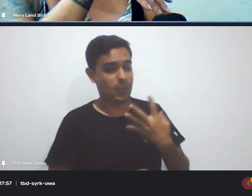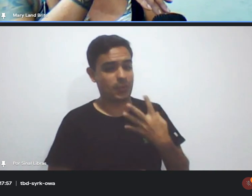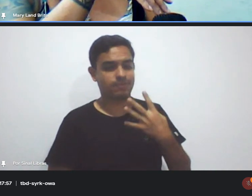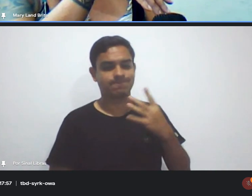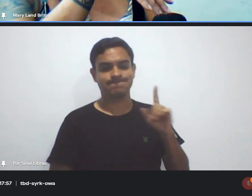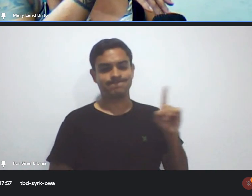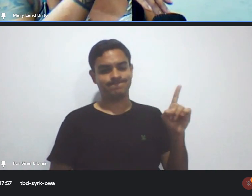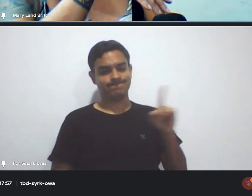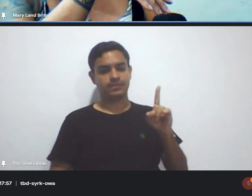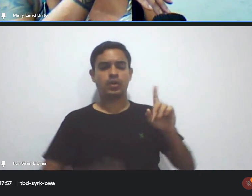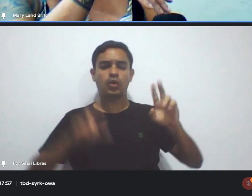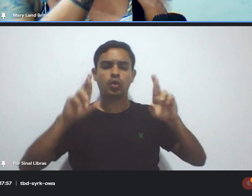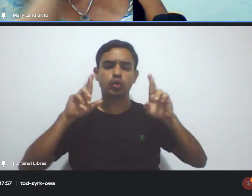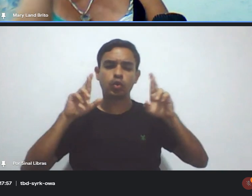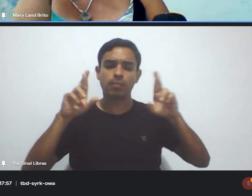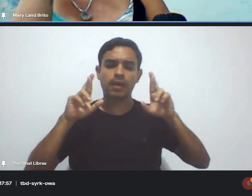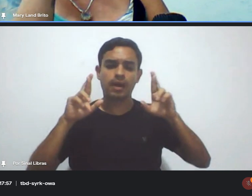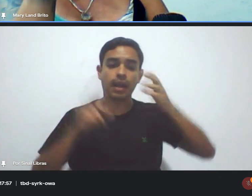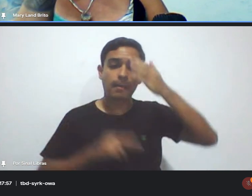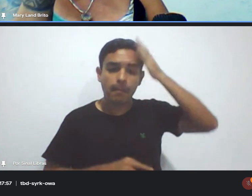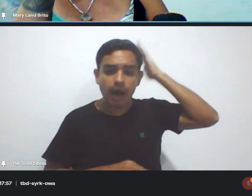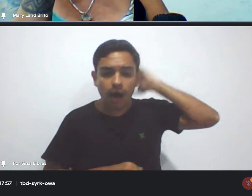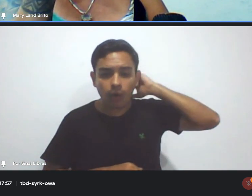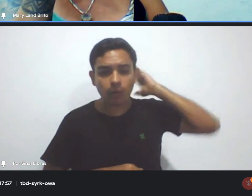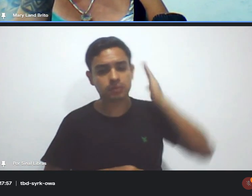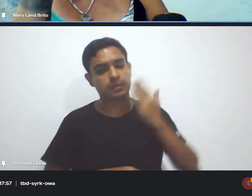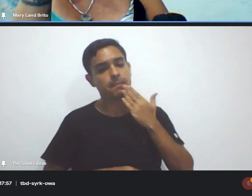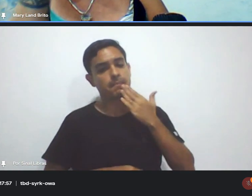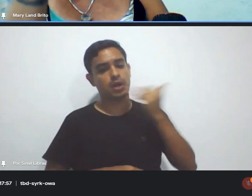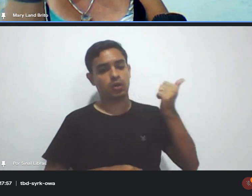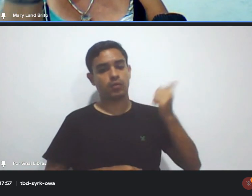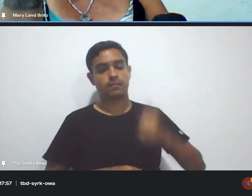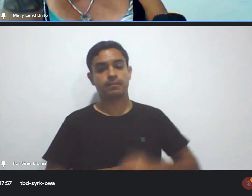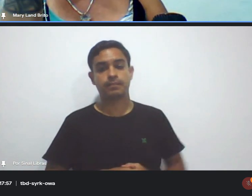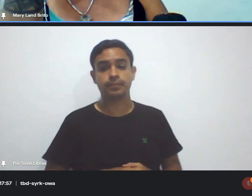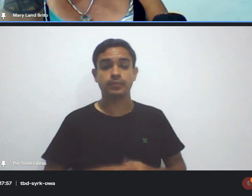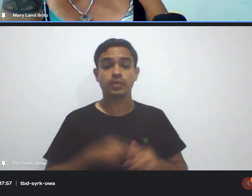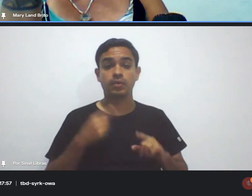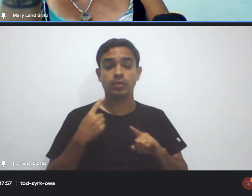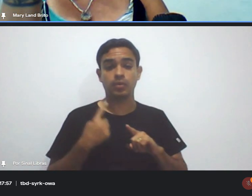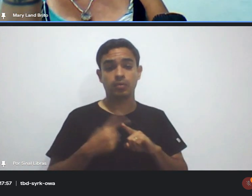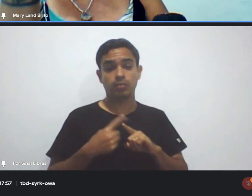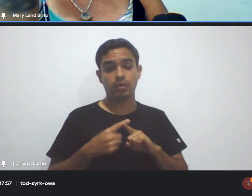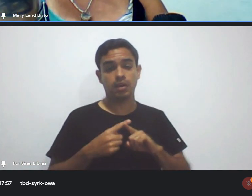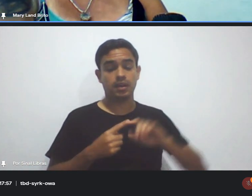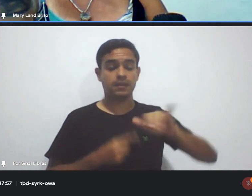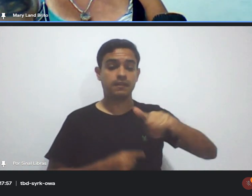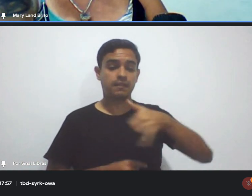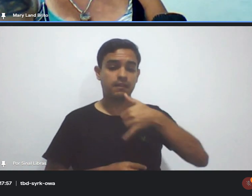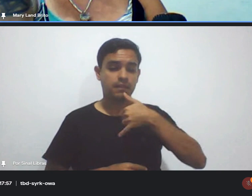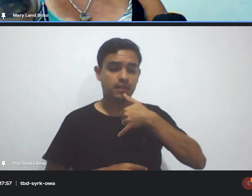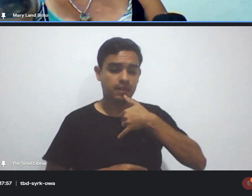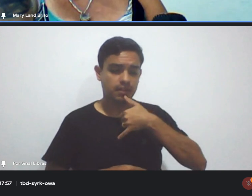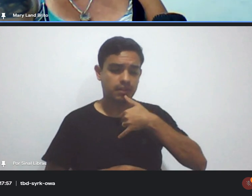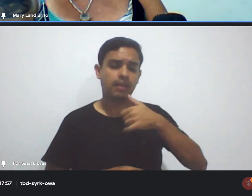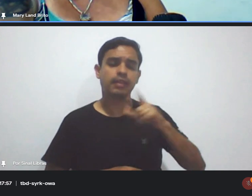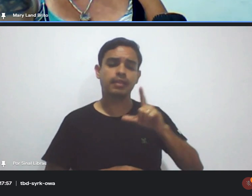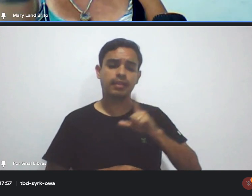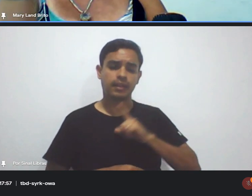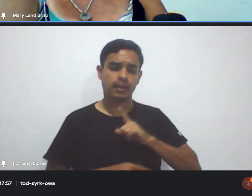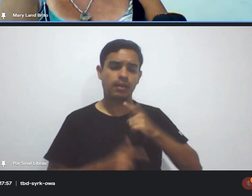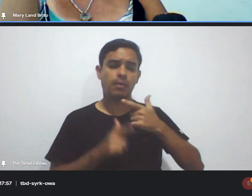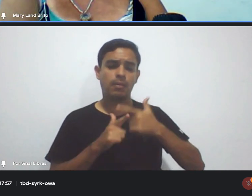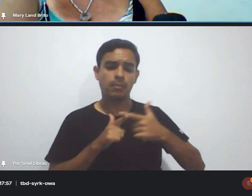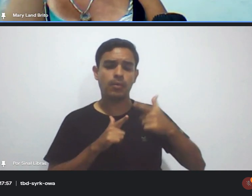Paulo Gustavo seja melhor para você. Porque é o seguinte, infelizmente, deu alguns problemas técnicos,